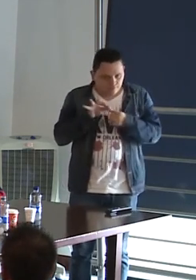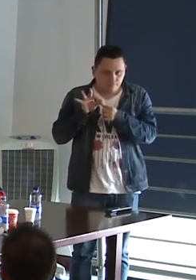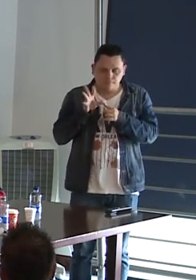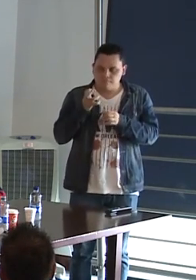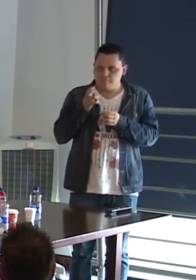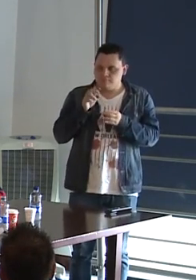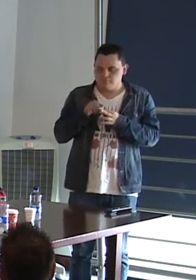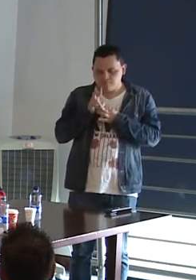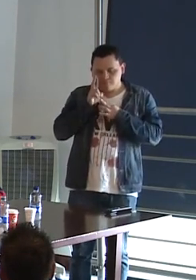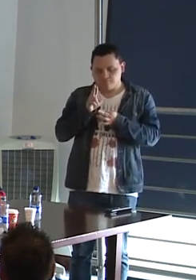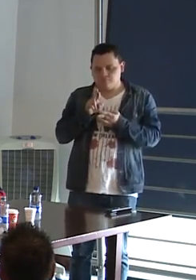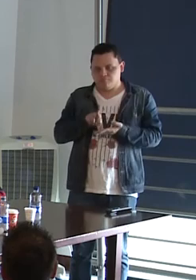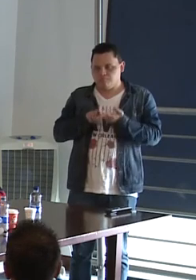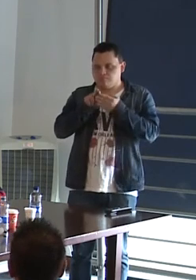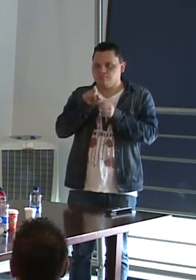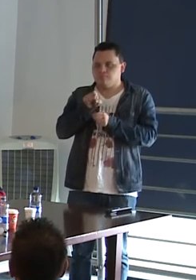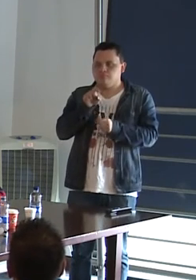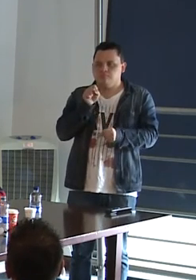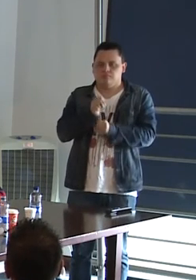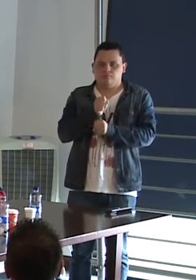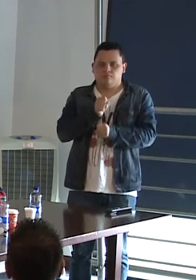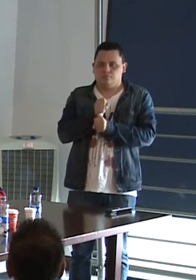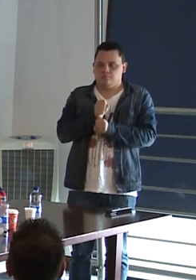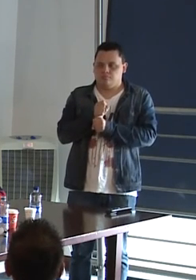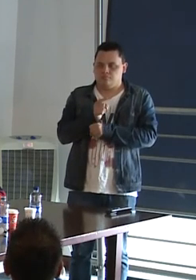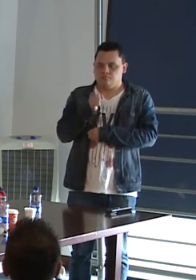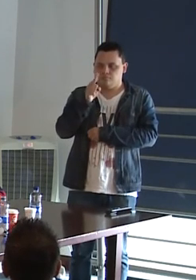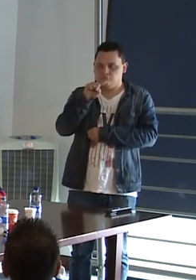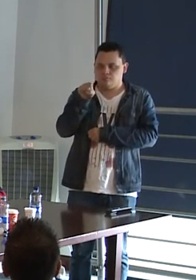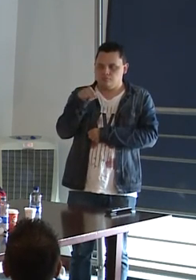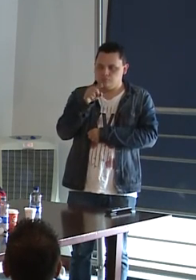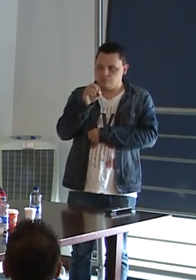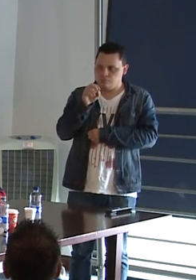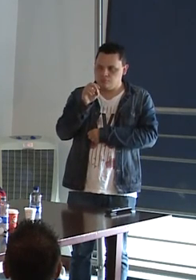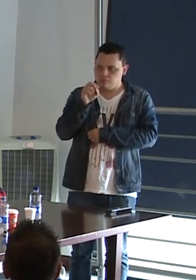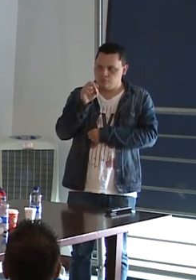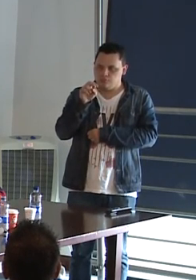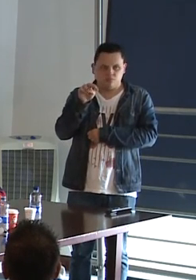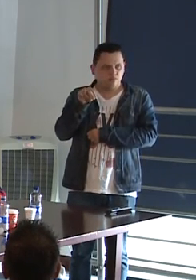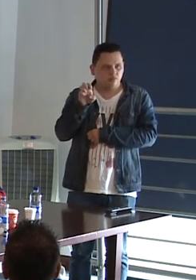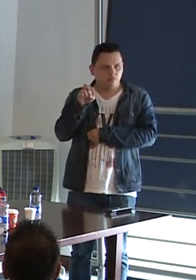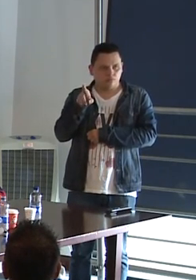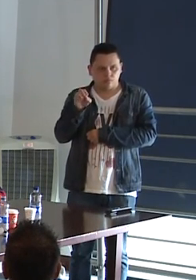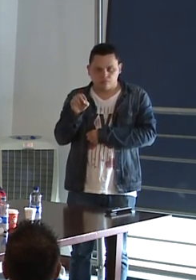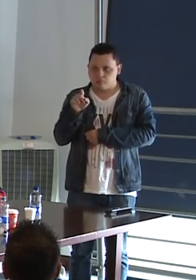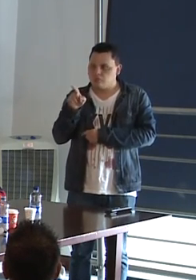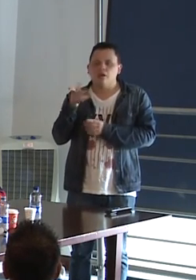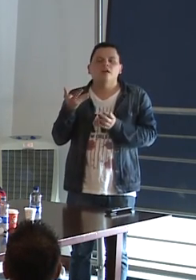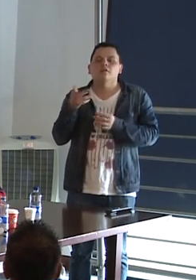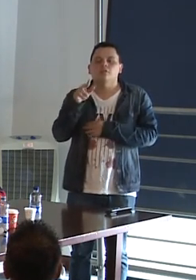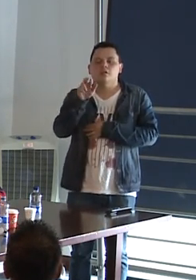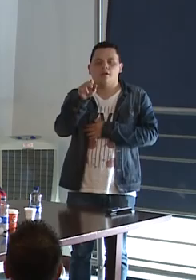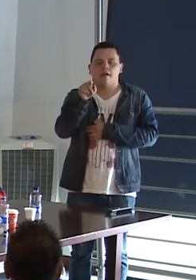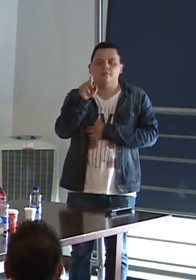quiero resaltar el trabajo tesonero en todo sentido de Raúl